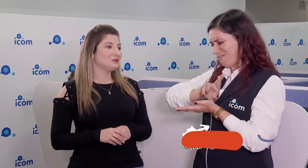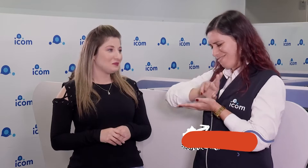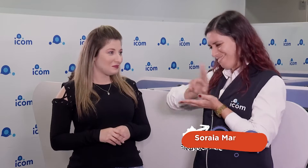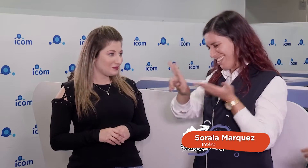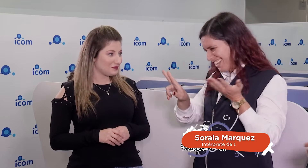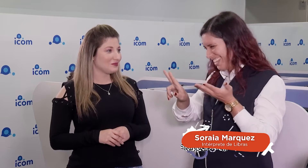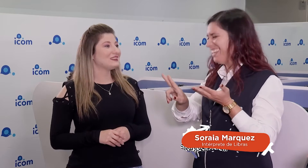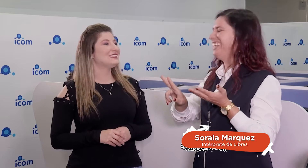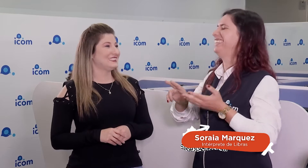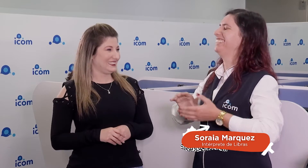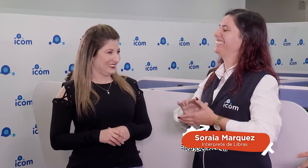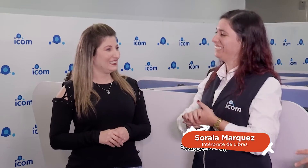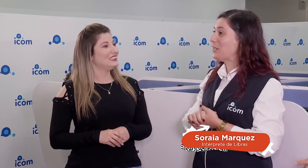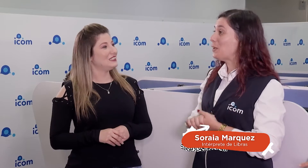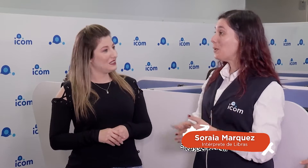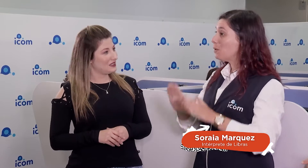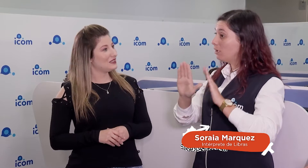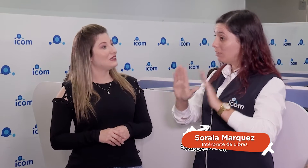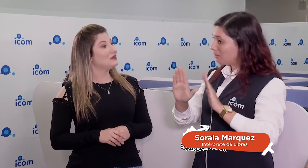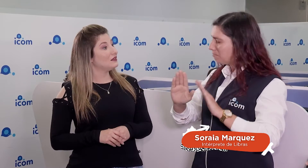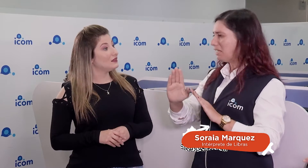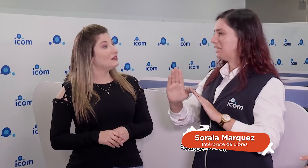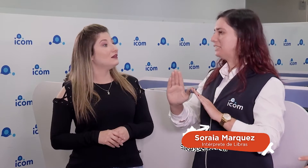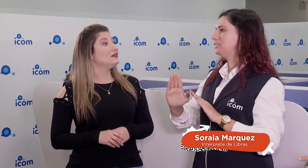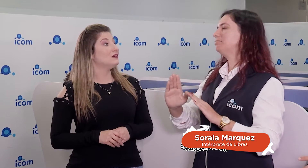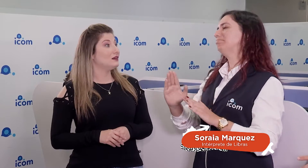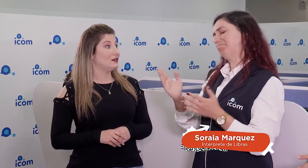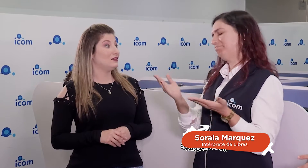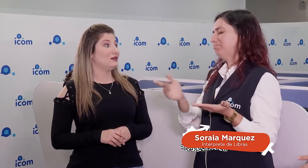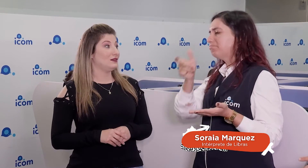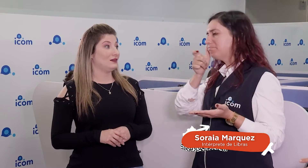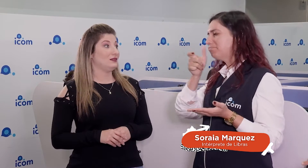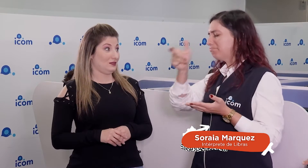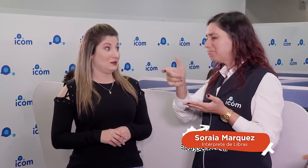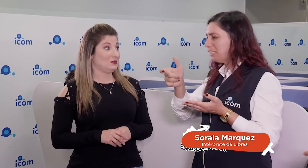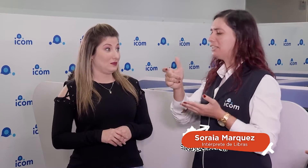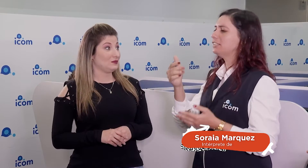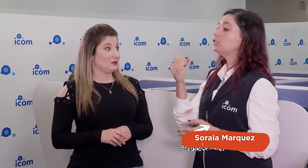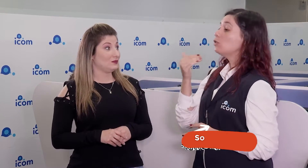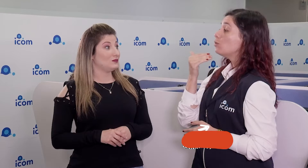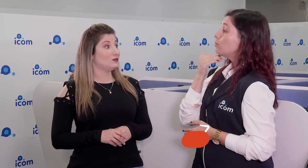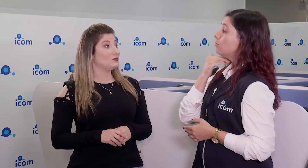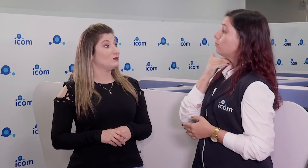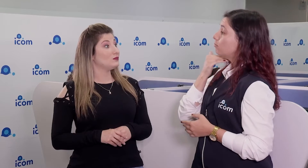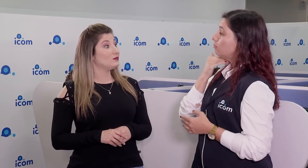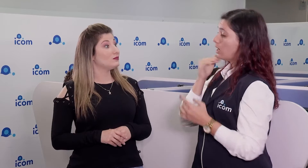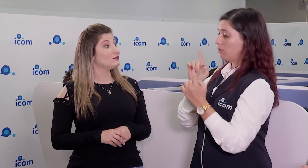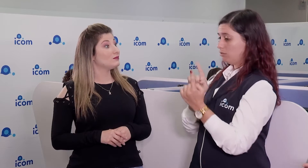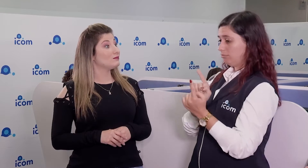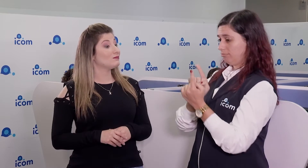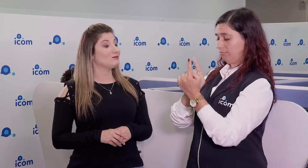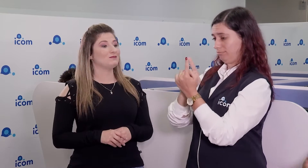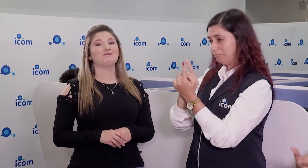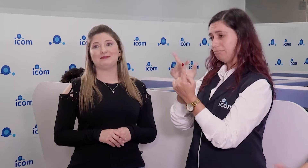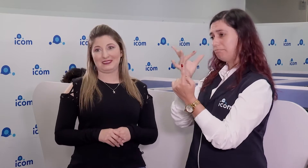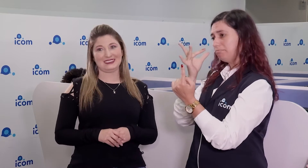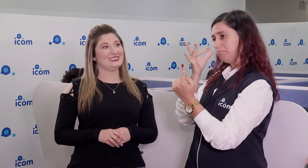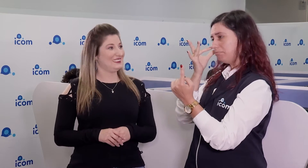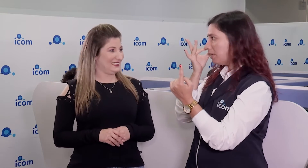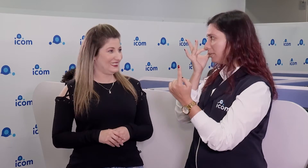Já vi inúmeras situações, são muitos contextos, né? Mas o mais interessante, o que mais